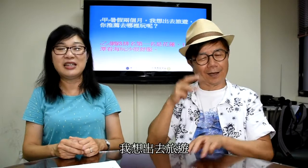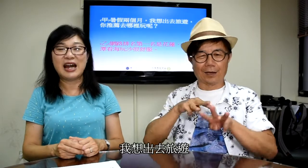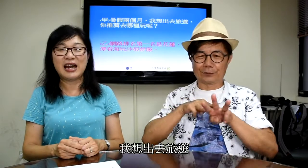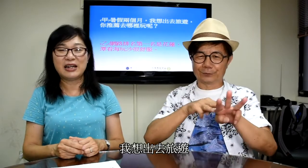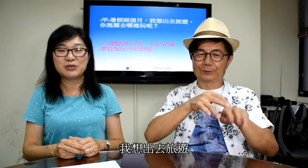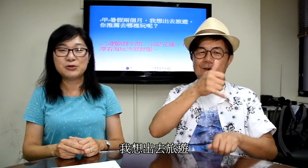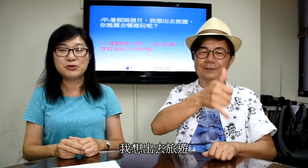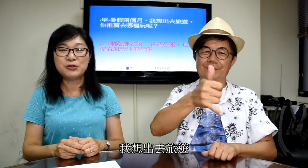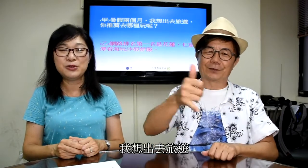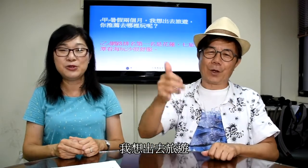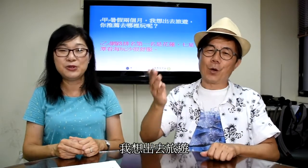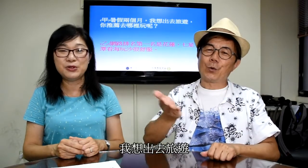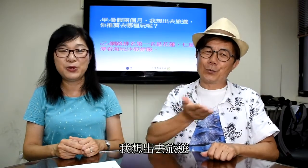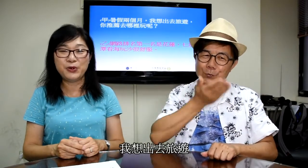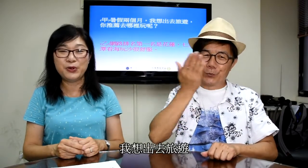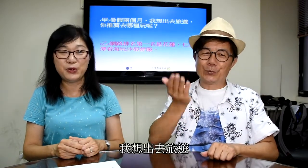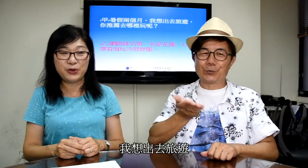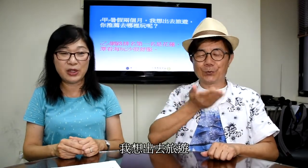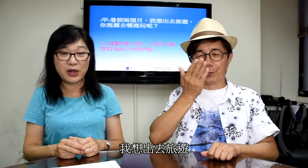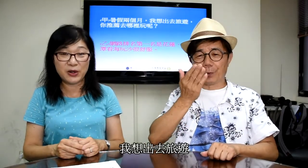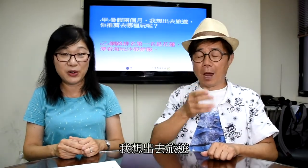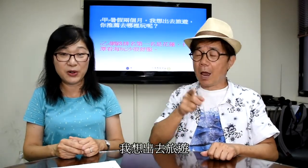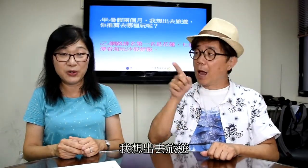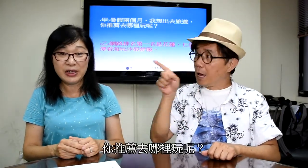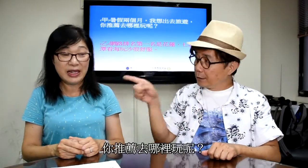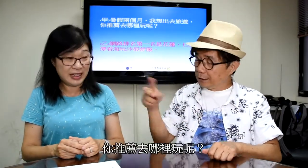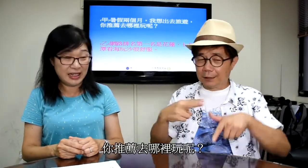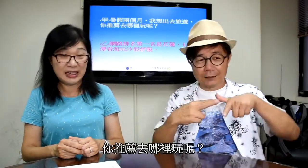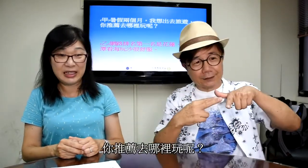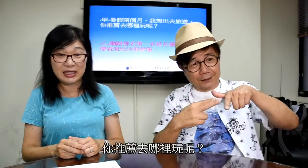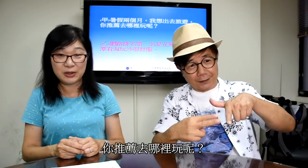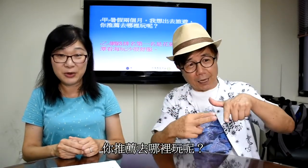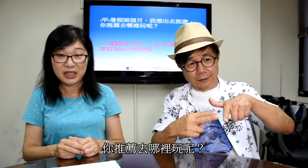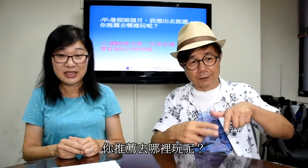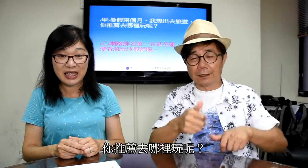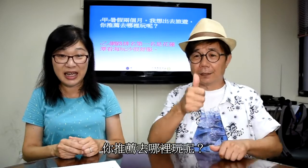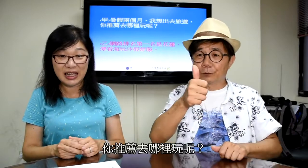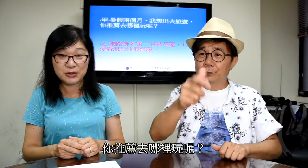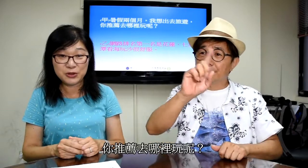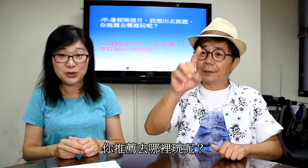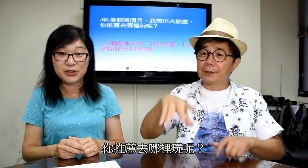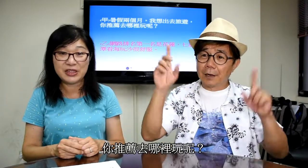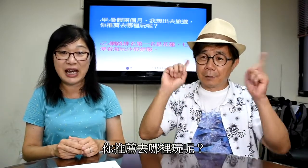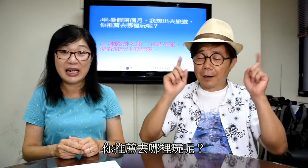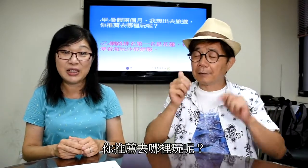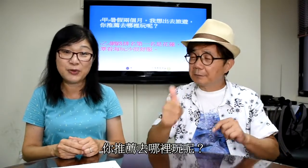想出去旅游，你推荐去哪里玩